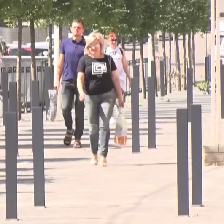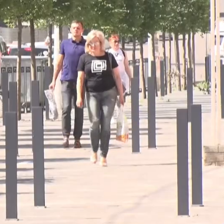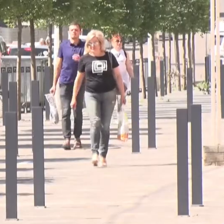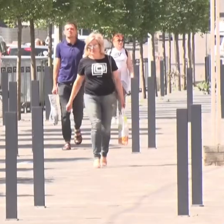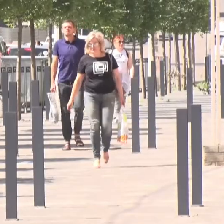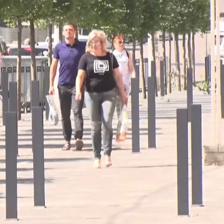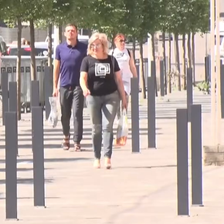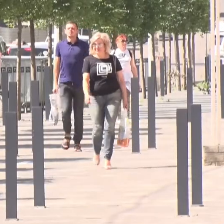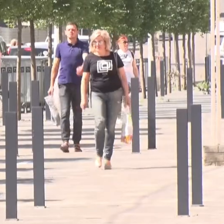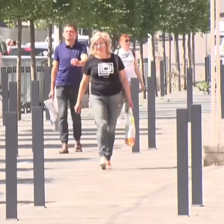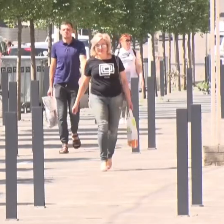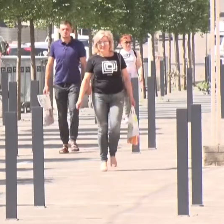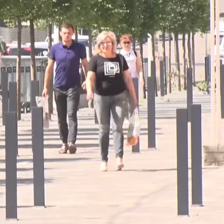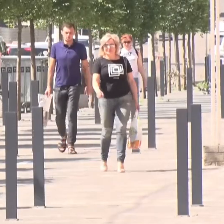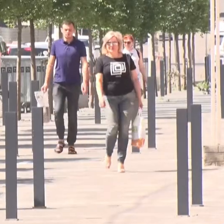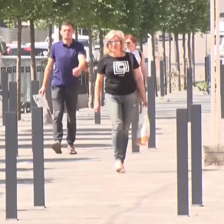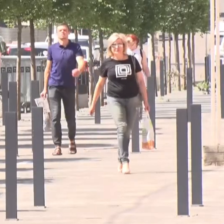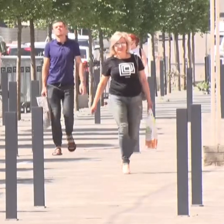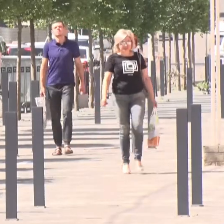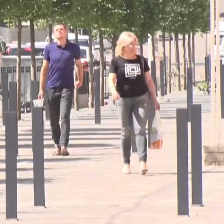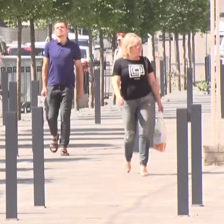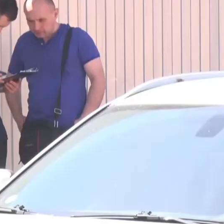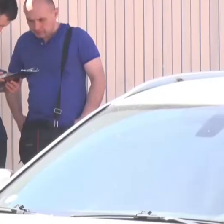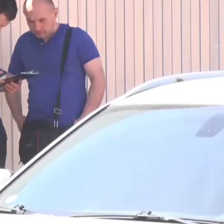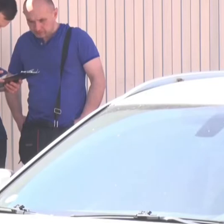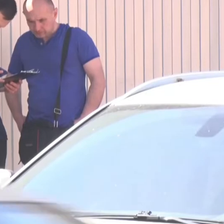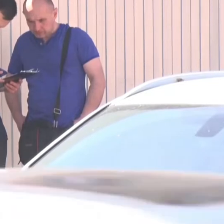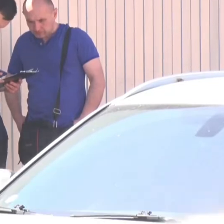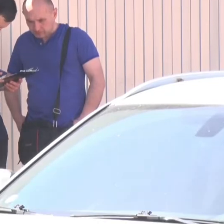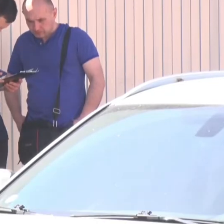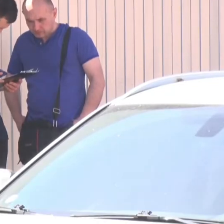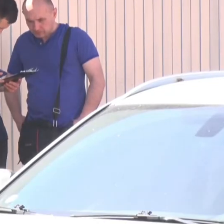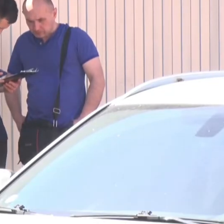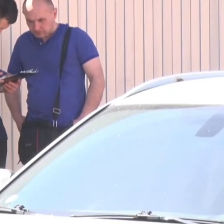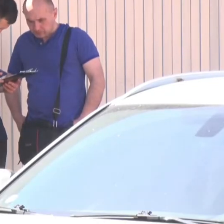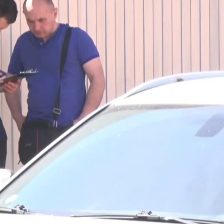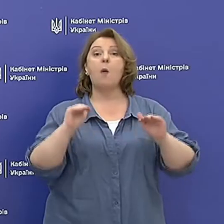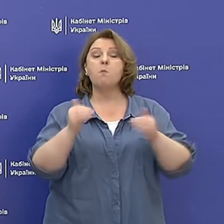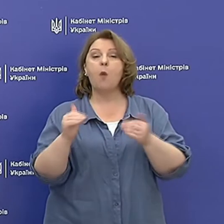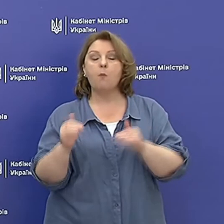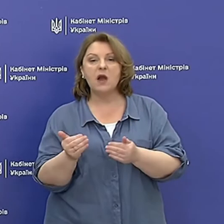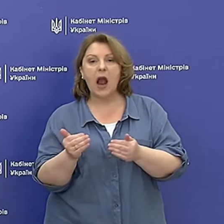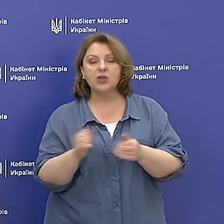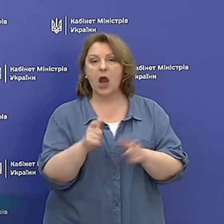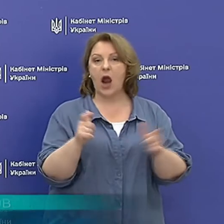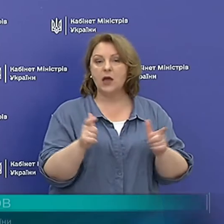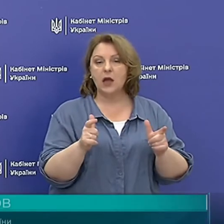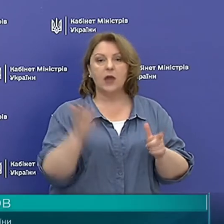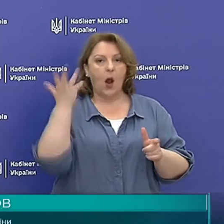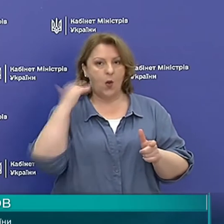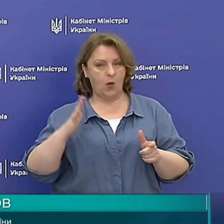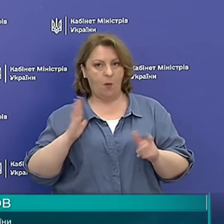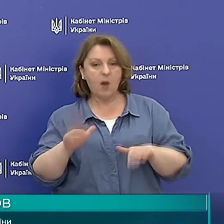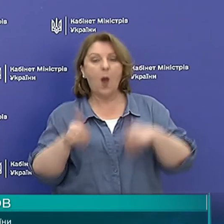анулювання протиепідемічних заходів, зокрема маскового режиму чи використання антисептиків. Коли ми